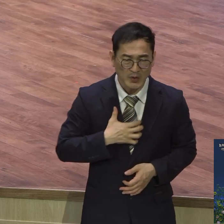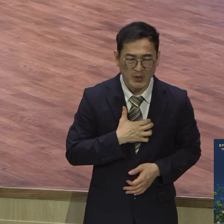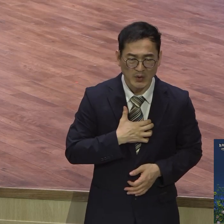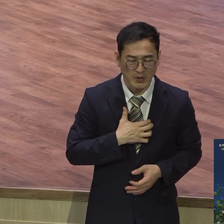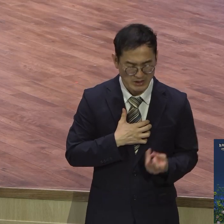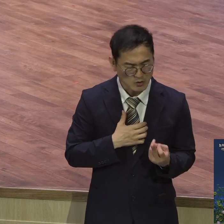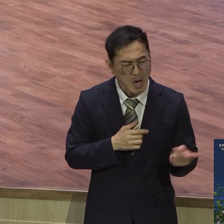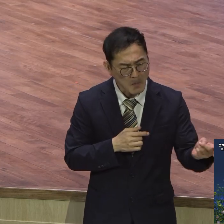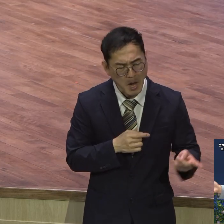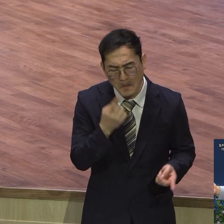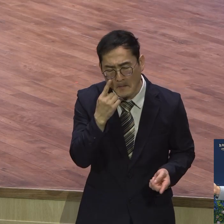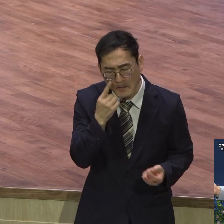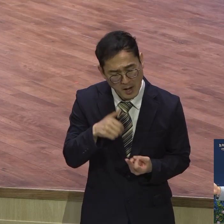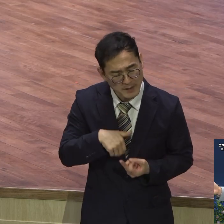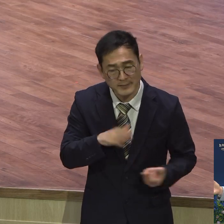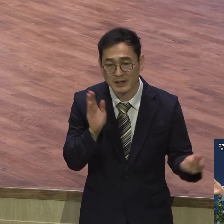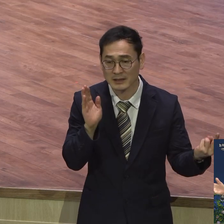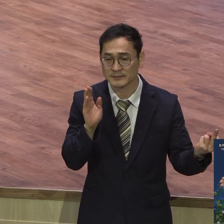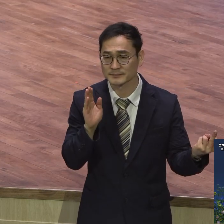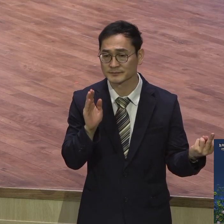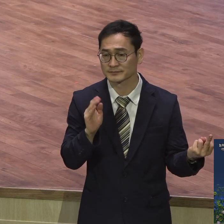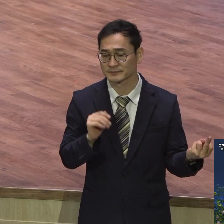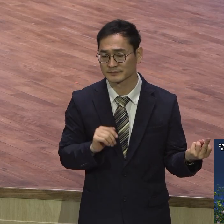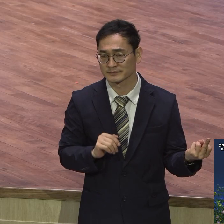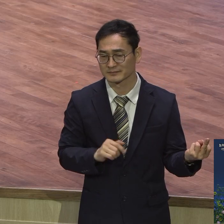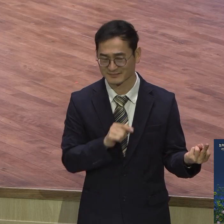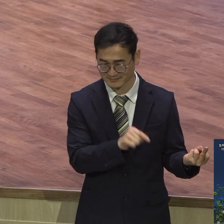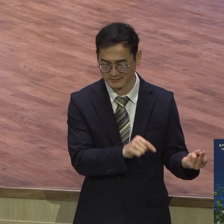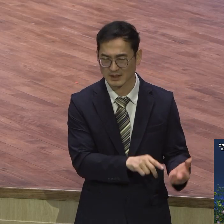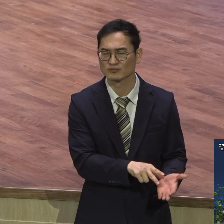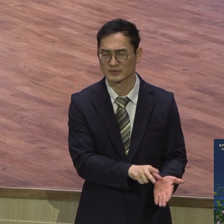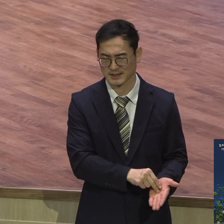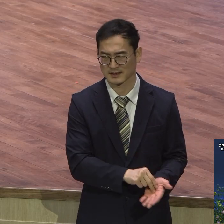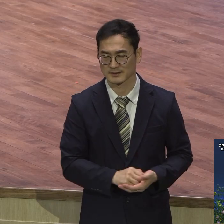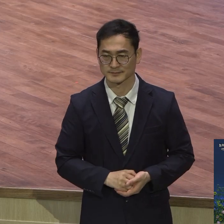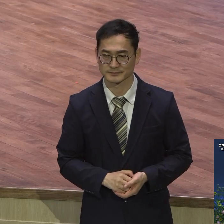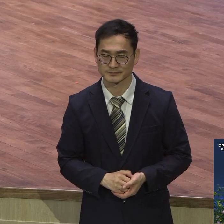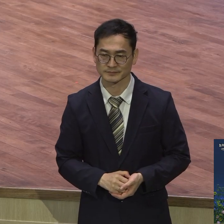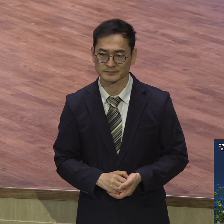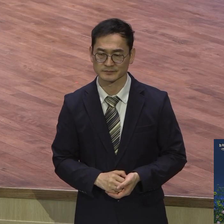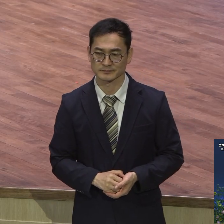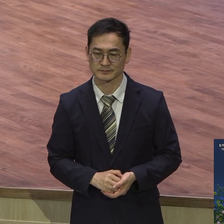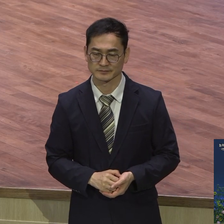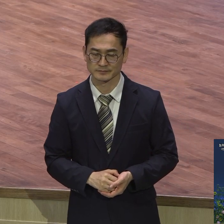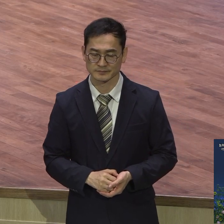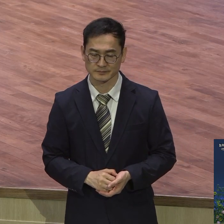정탐꾼들을 파송해서 보냈단 말이에요. 거기서 문제가 온 겁니다. 무슨 문제가 왔냐?